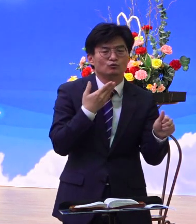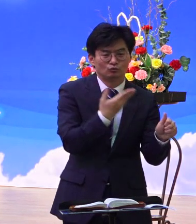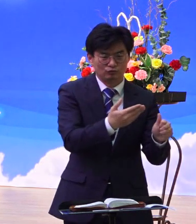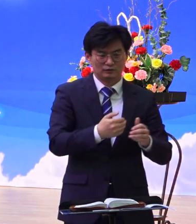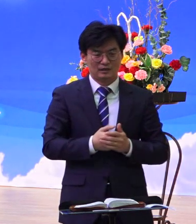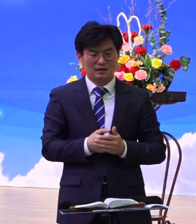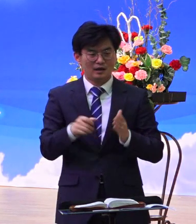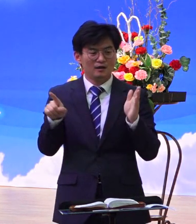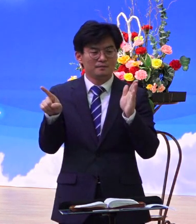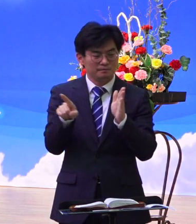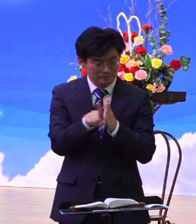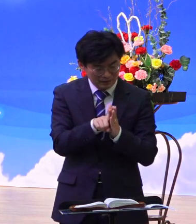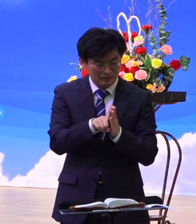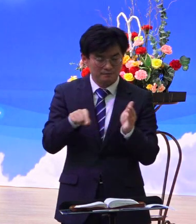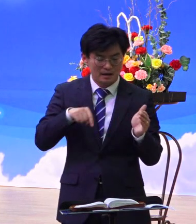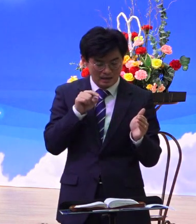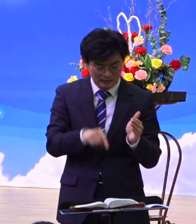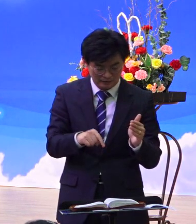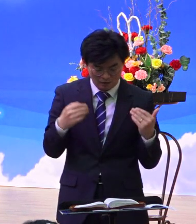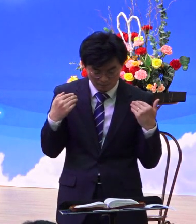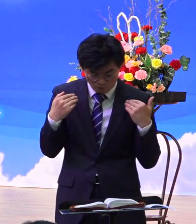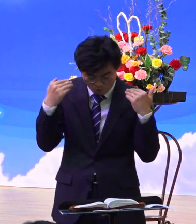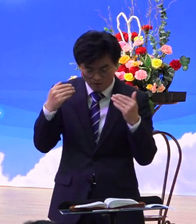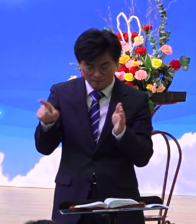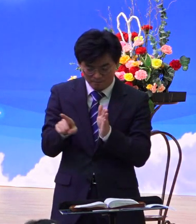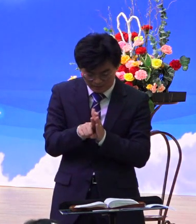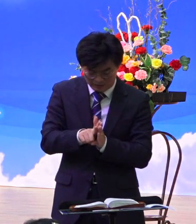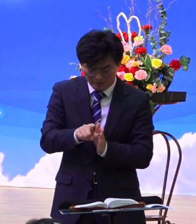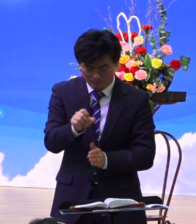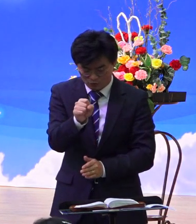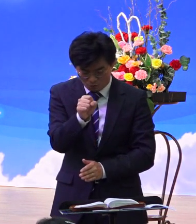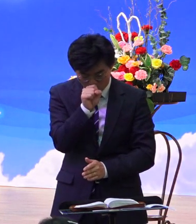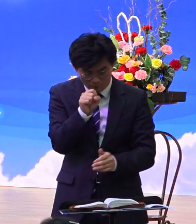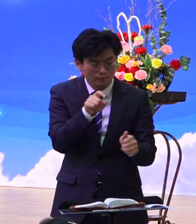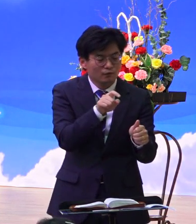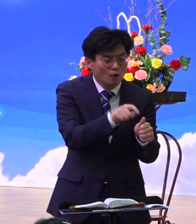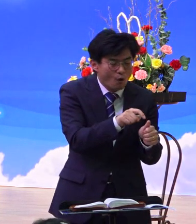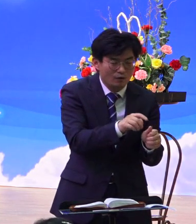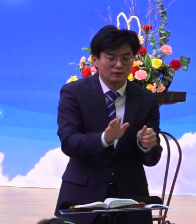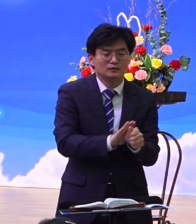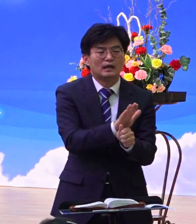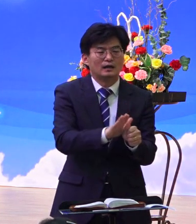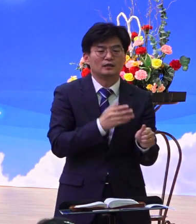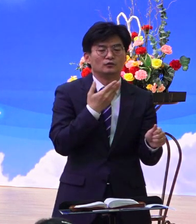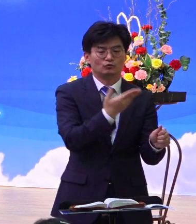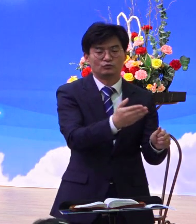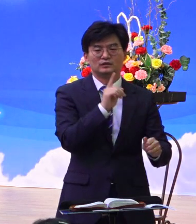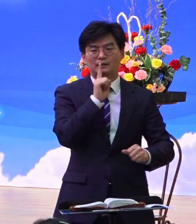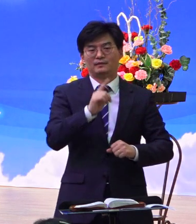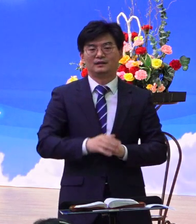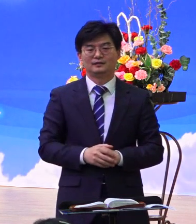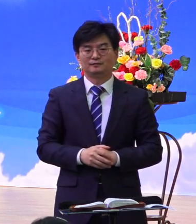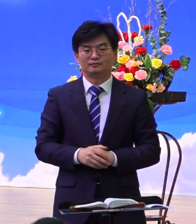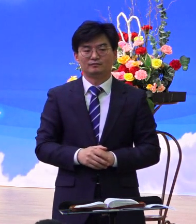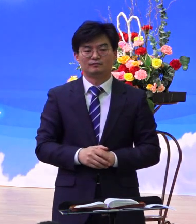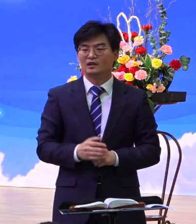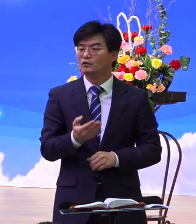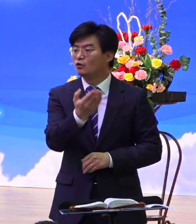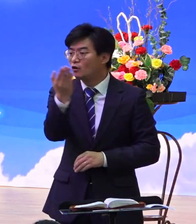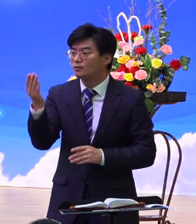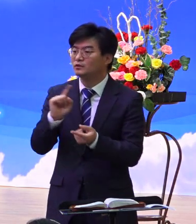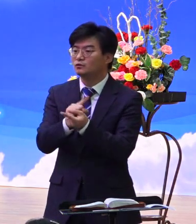그렇게 부르면서 정말 디모데를 사랑하는 마음을 표현했습니다. 여러분, 우리도 같은 마음이 있을